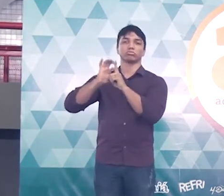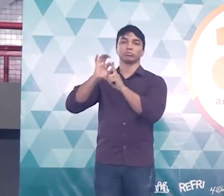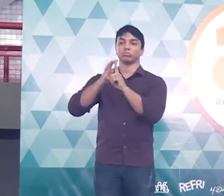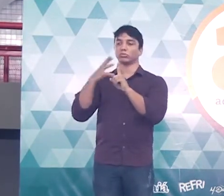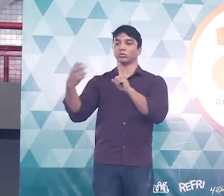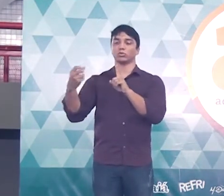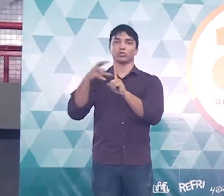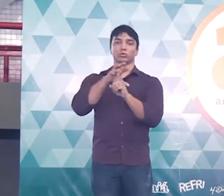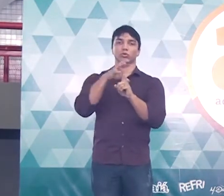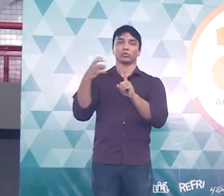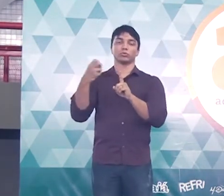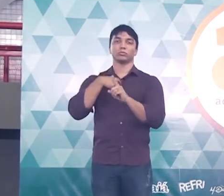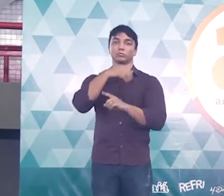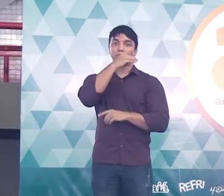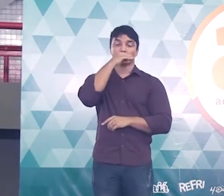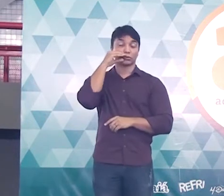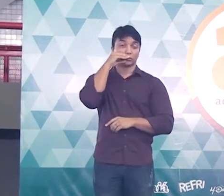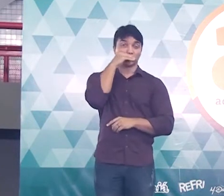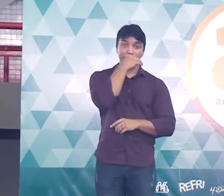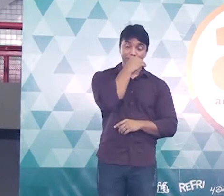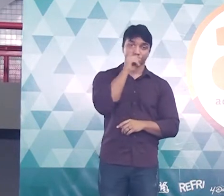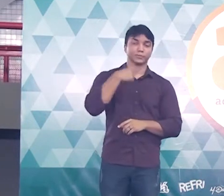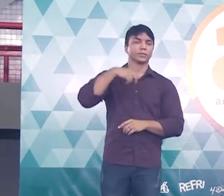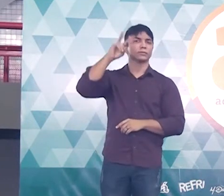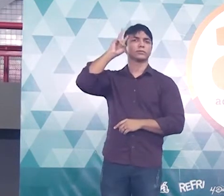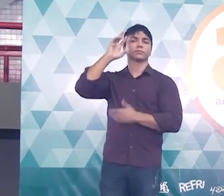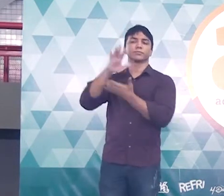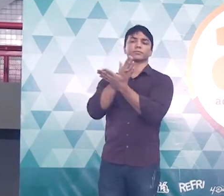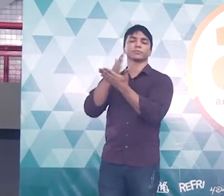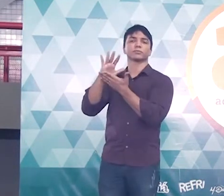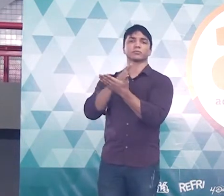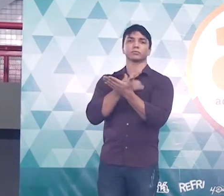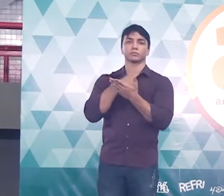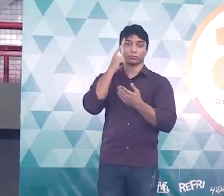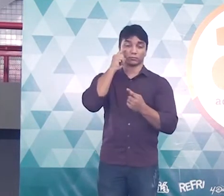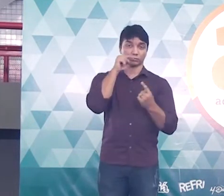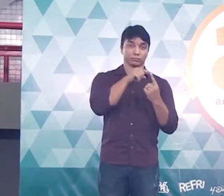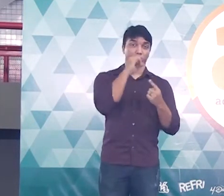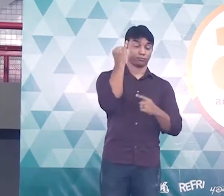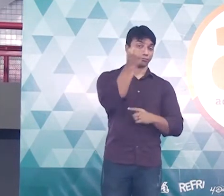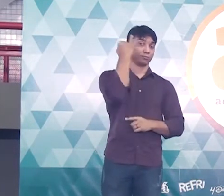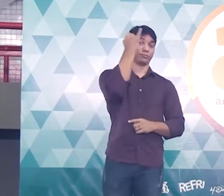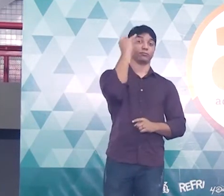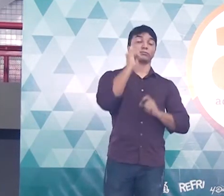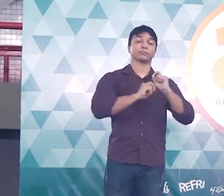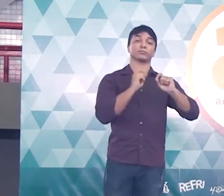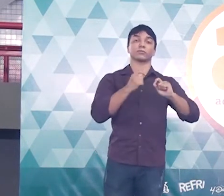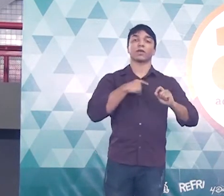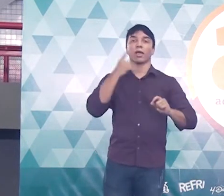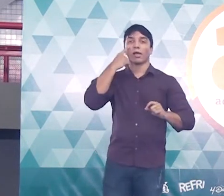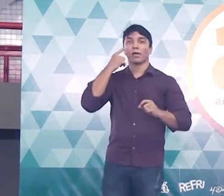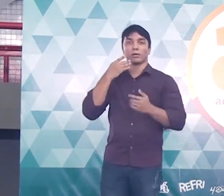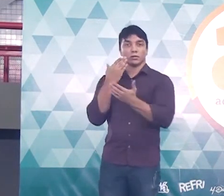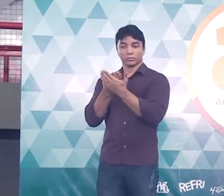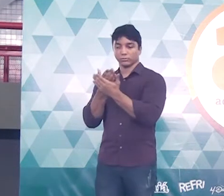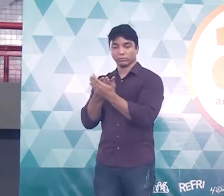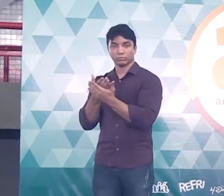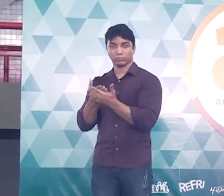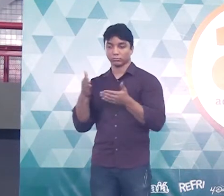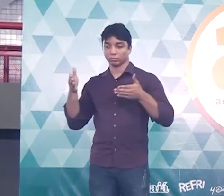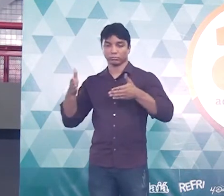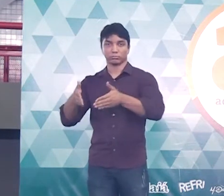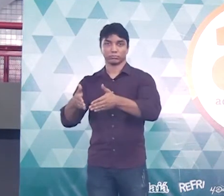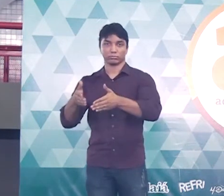calor. A gente tem que lembrar algumas observações importantes para a gente estudar